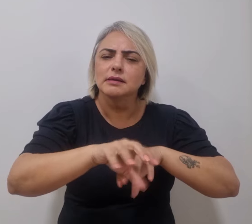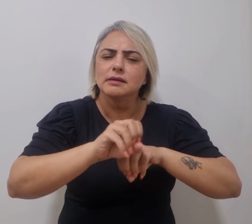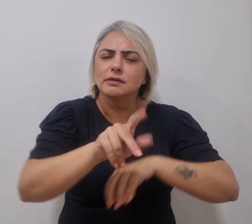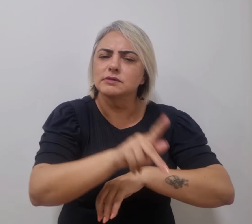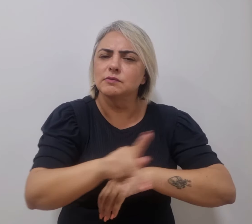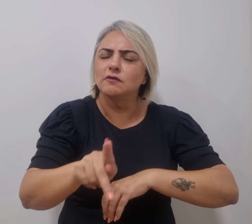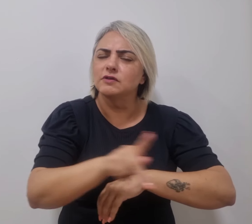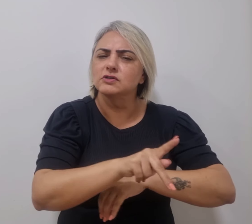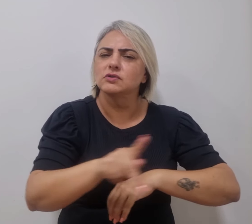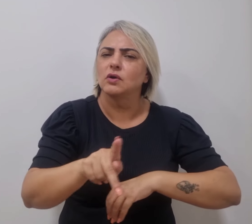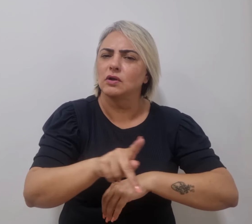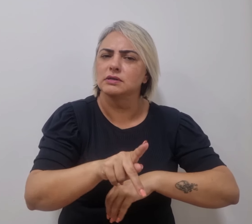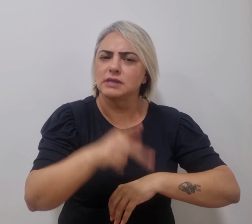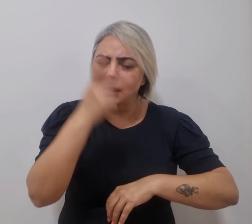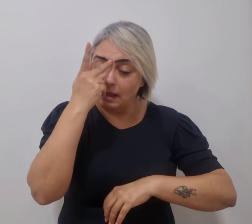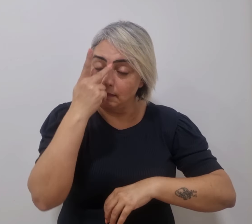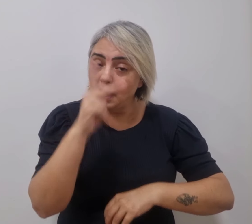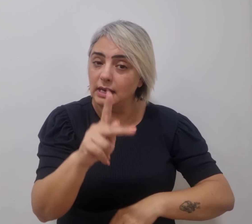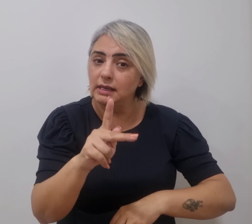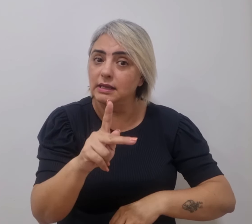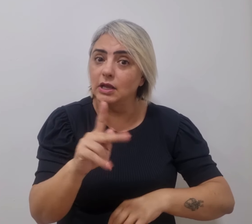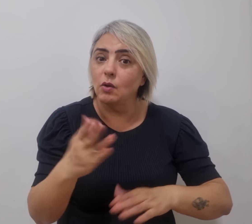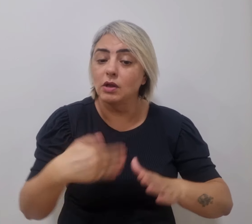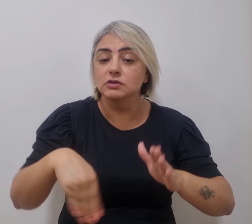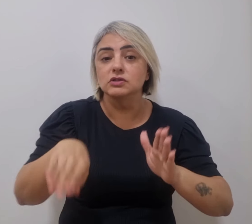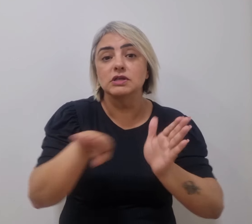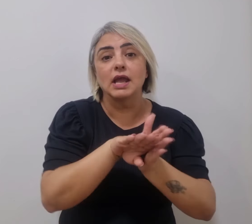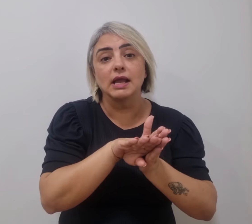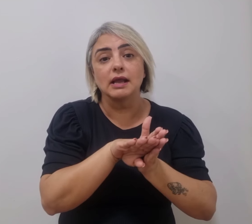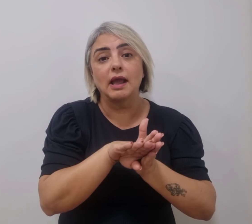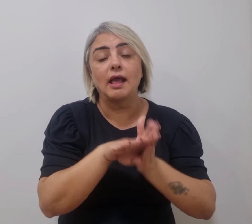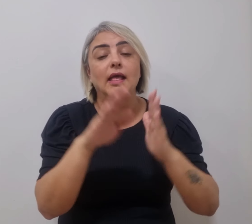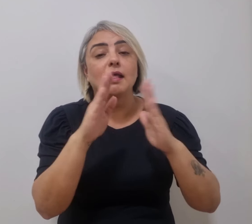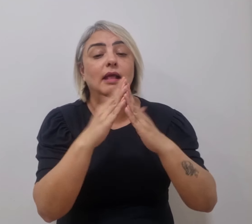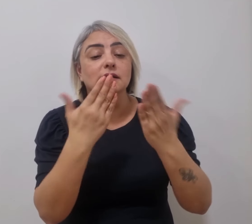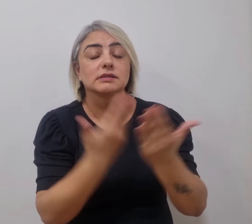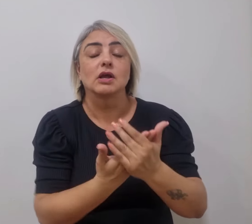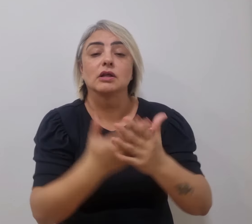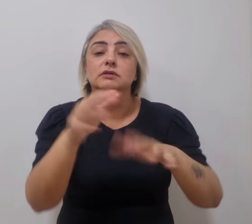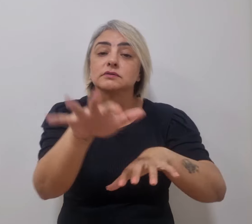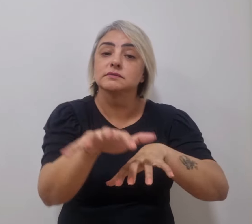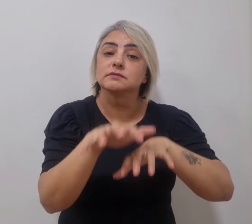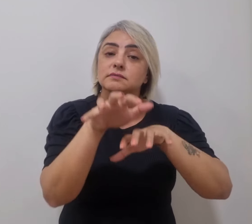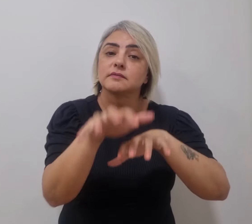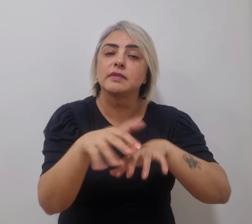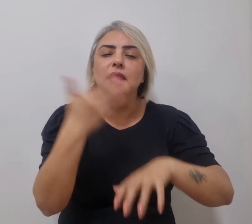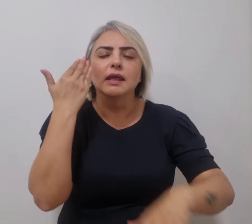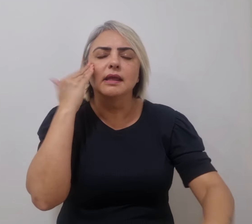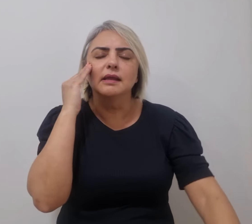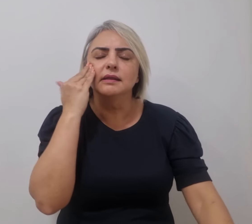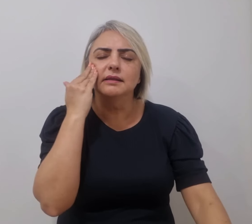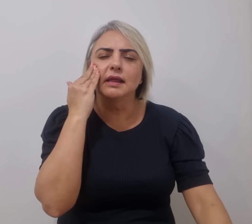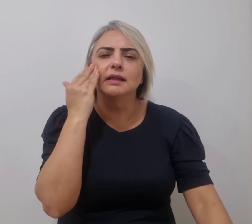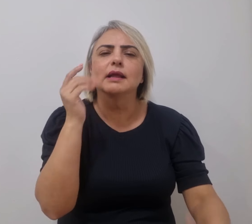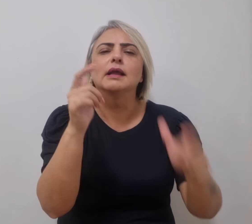educadoras para que, quando chegarem à escola do campo, entendam que ali estão